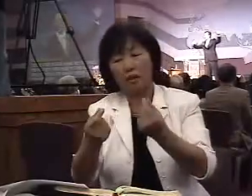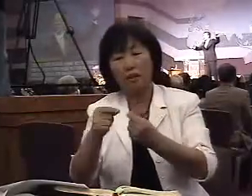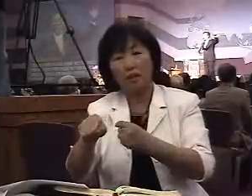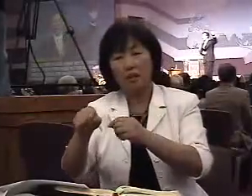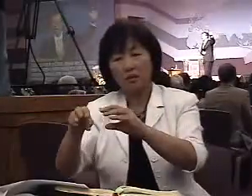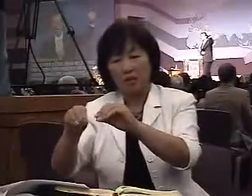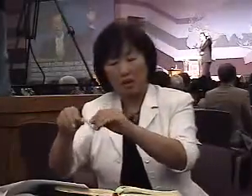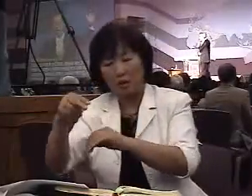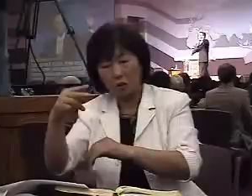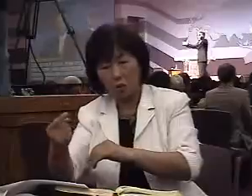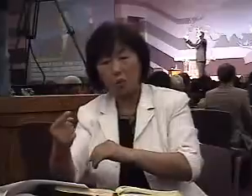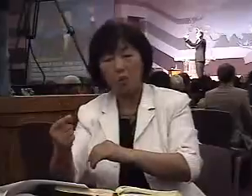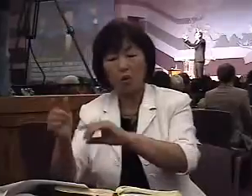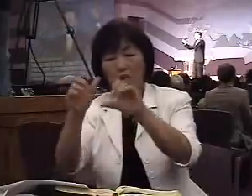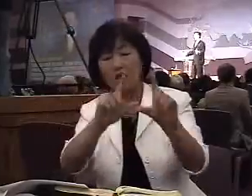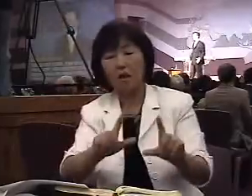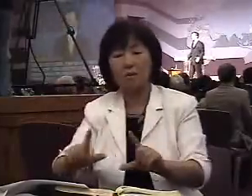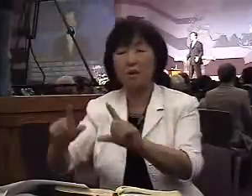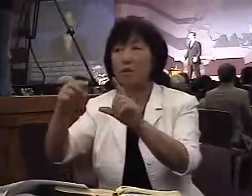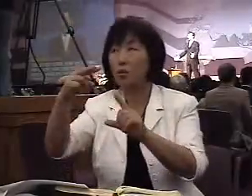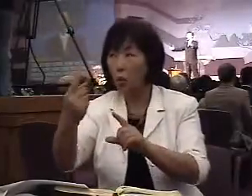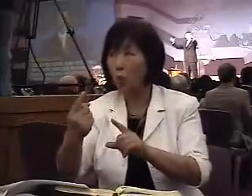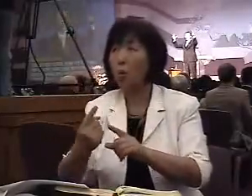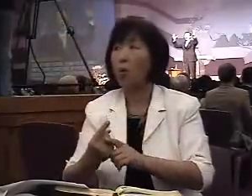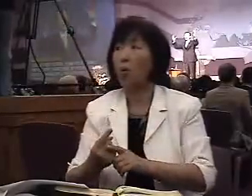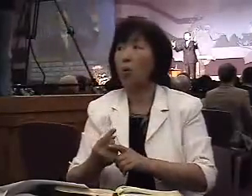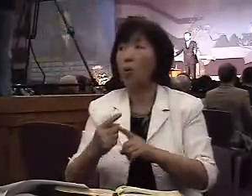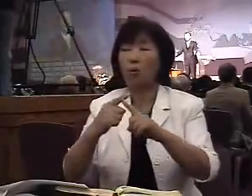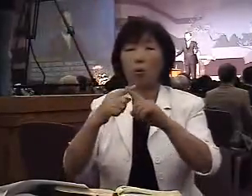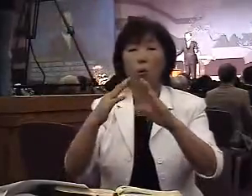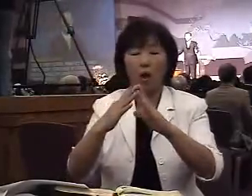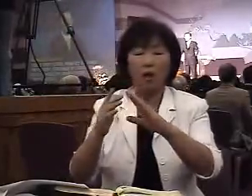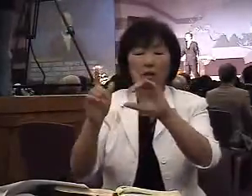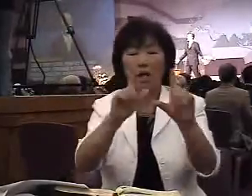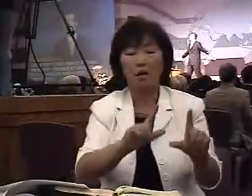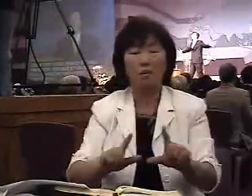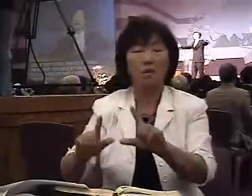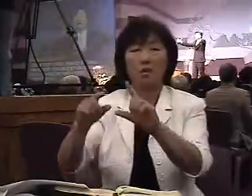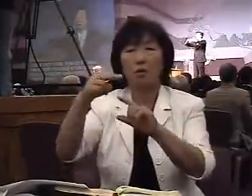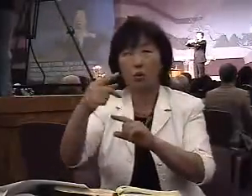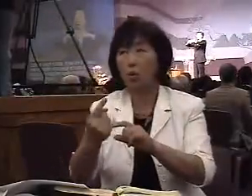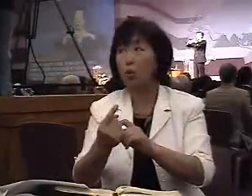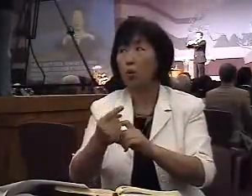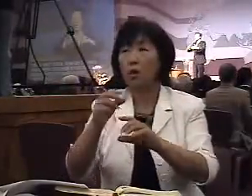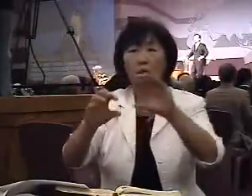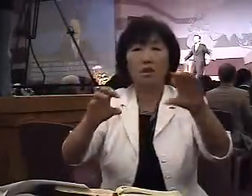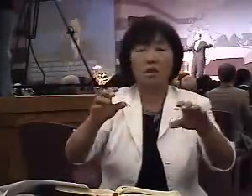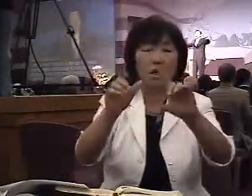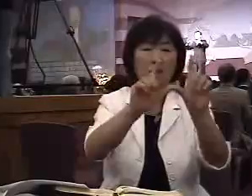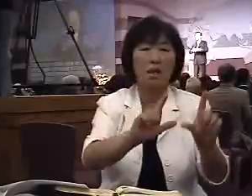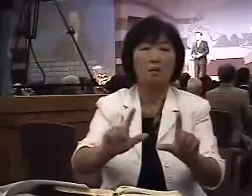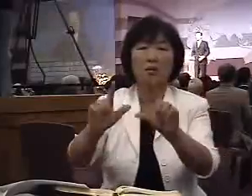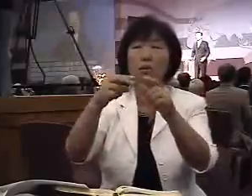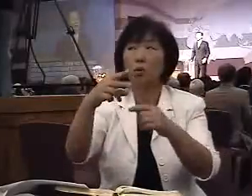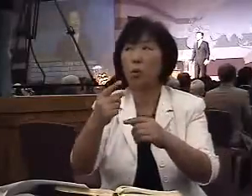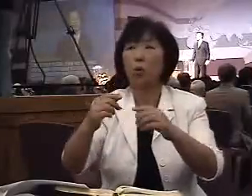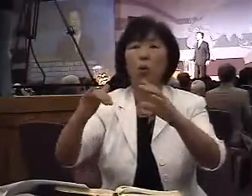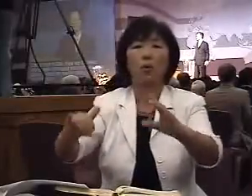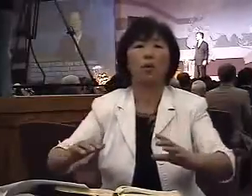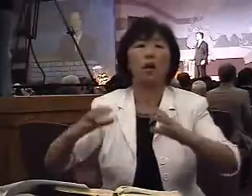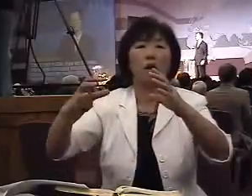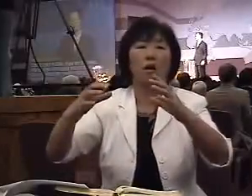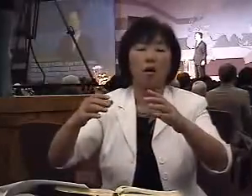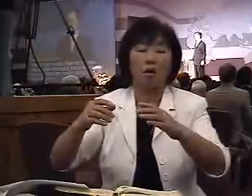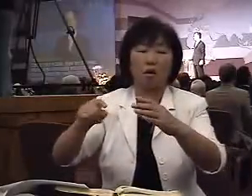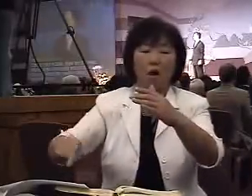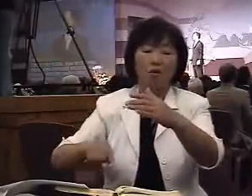땅에서도, 내 삶에서도, 우리 가정의 삶에서도, 우리 교회의 삶에서도, 이 지역 가운데서도, 이 나라 가운데도